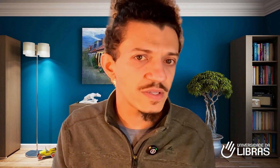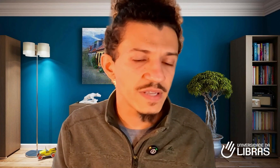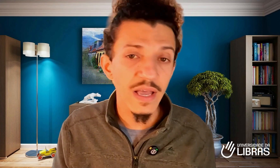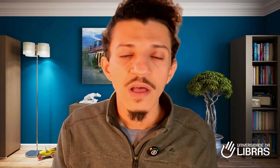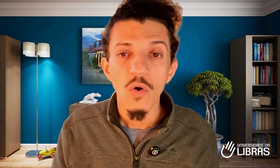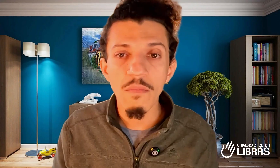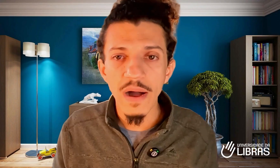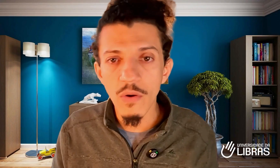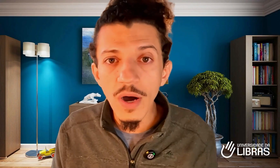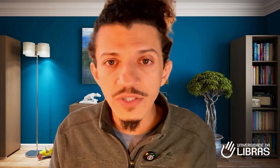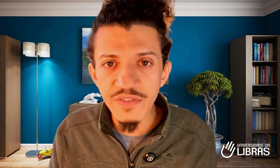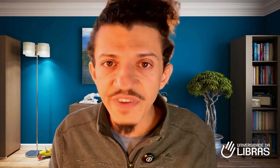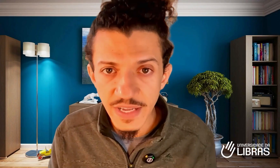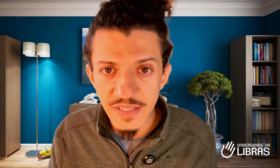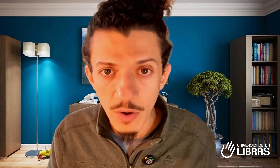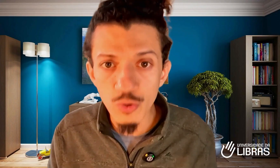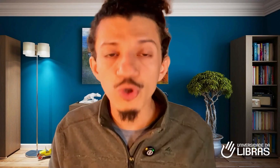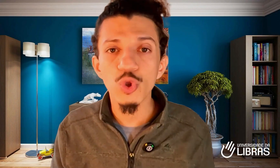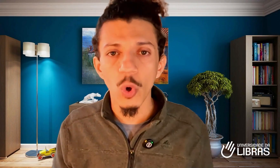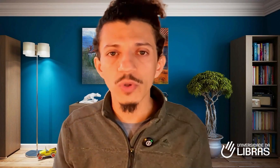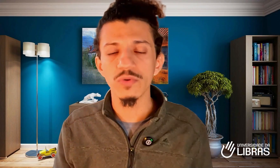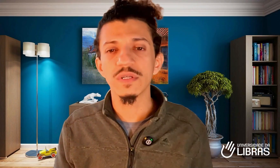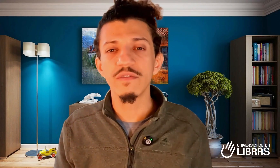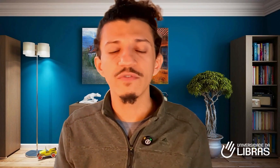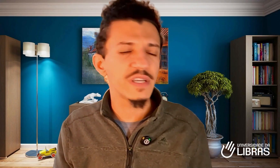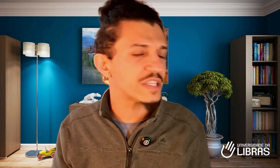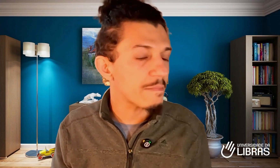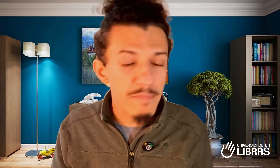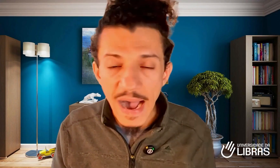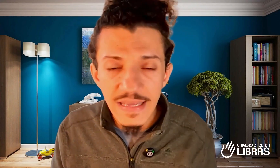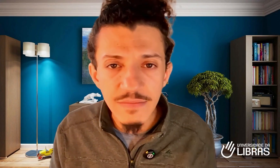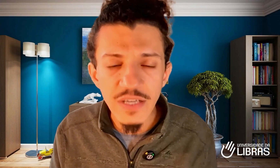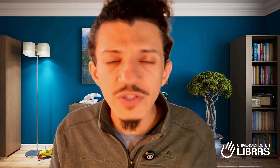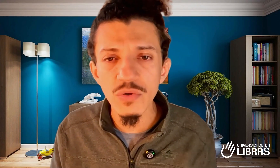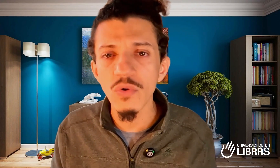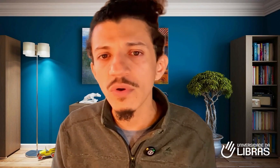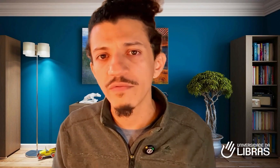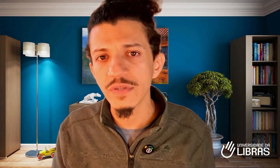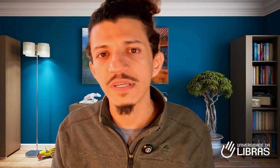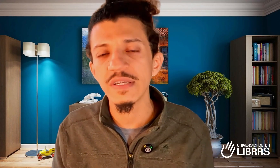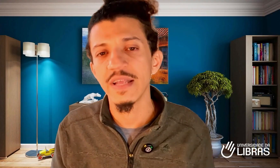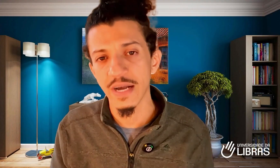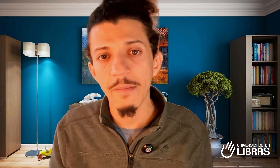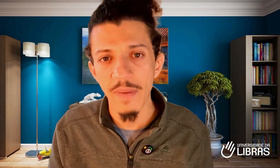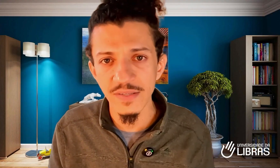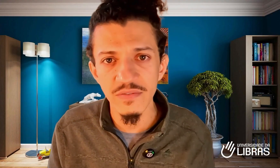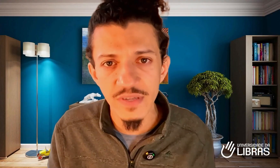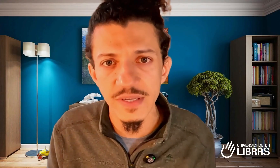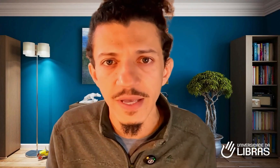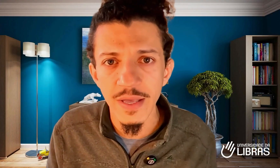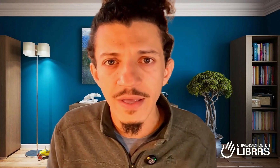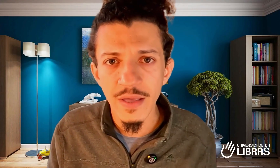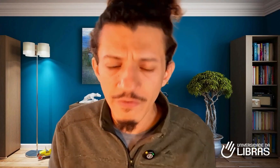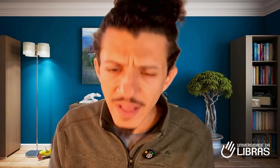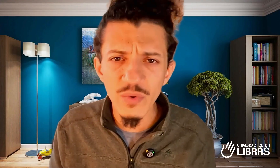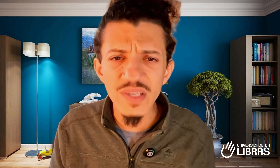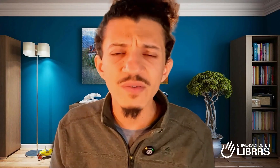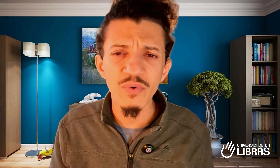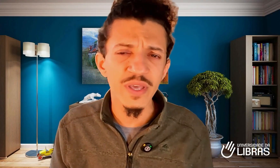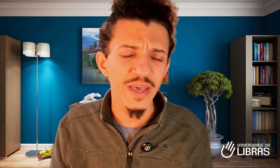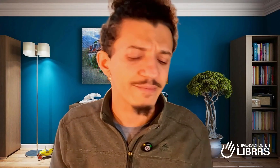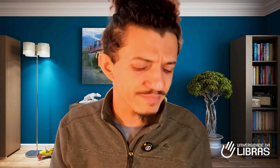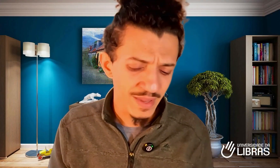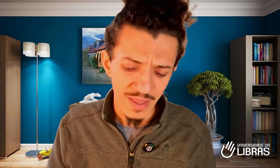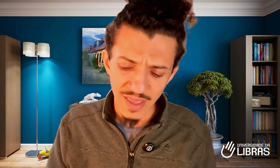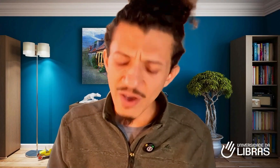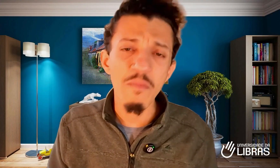pode ser o maior diferencial de todos que você jamais imaginou que você seria capaz de fazer. Eu falo isso